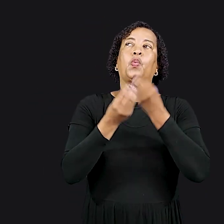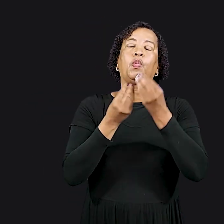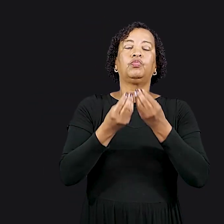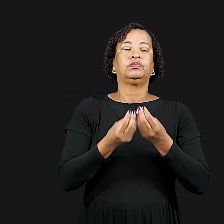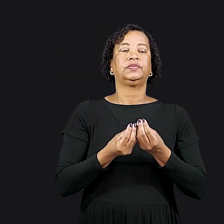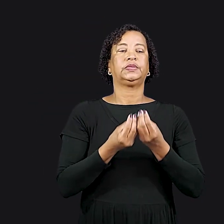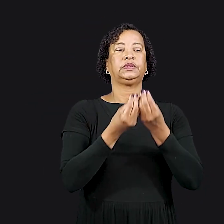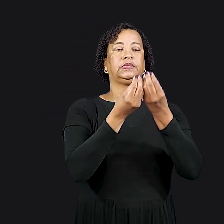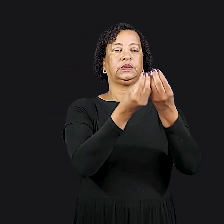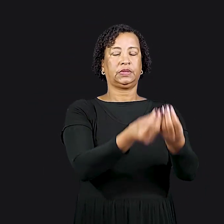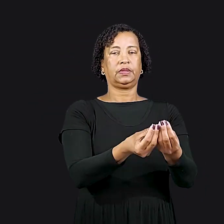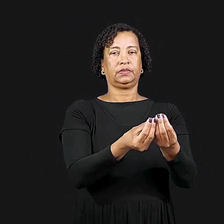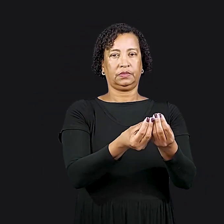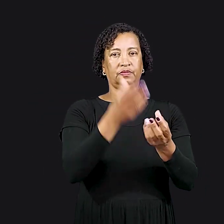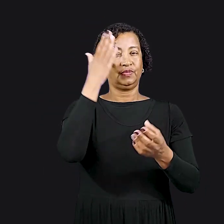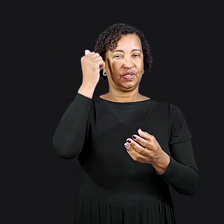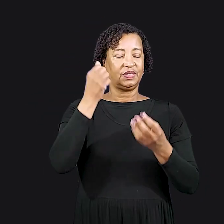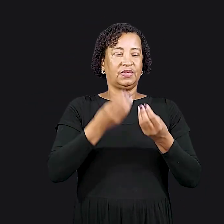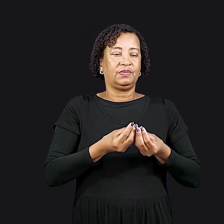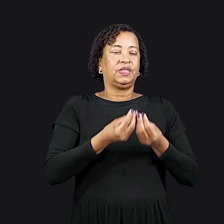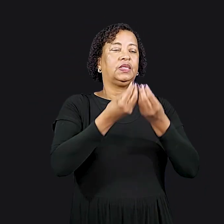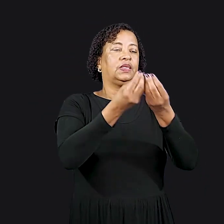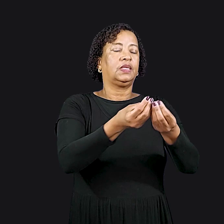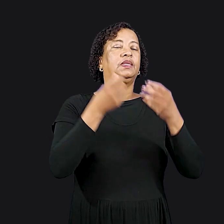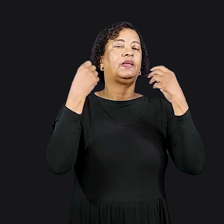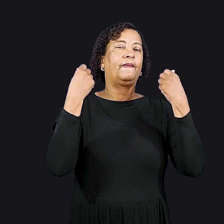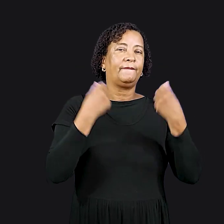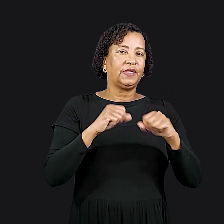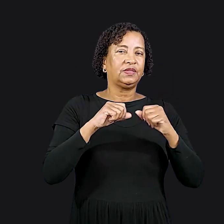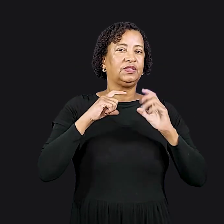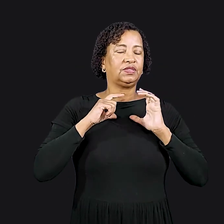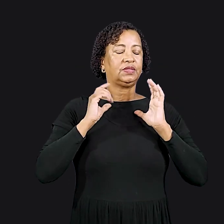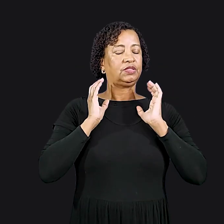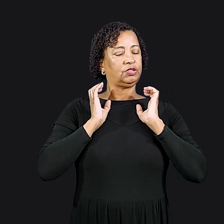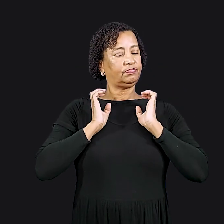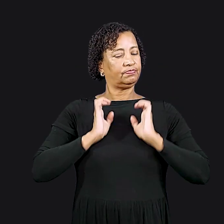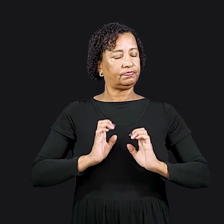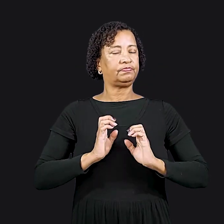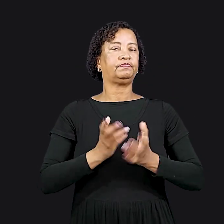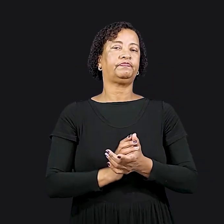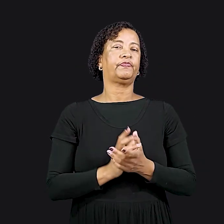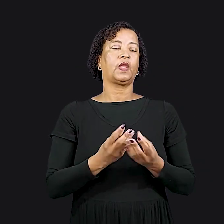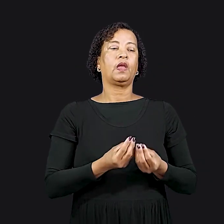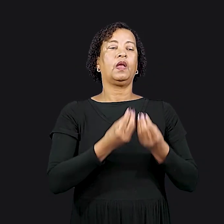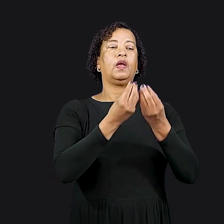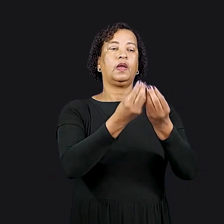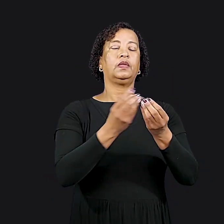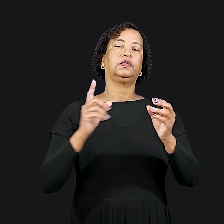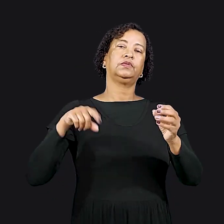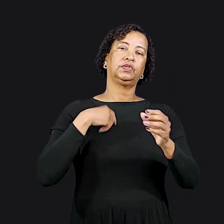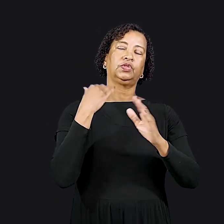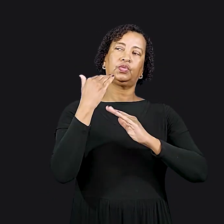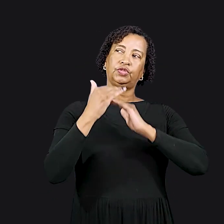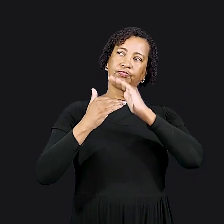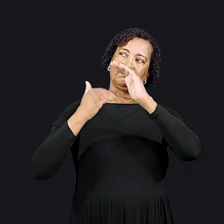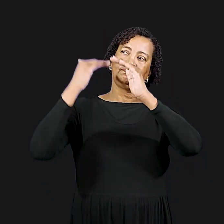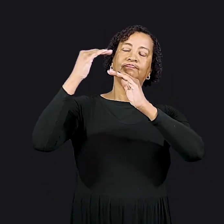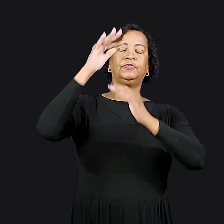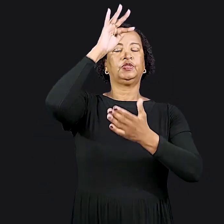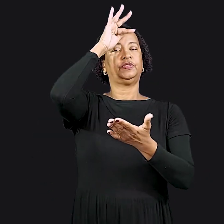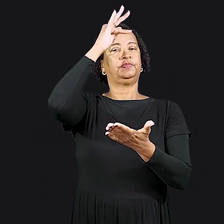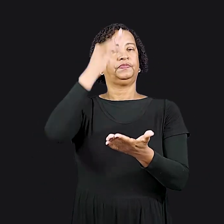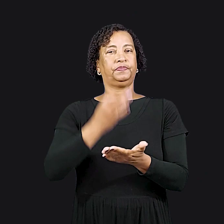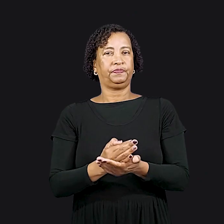do doar. Você sabia que o doar requer uma disciplina espiritual? É doando que crescemos em